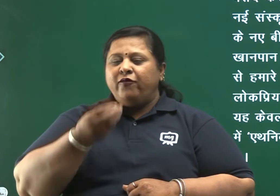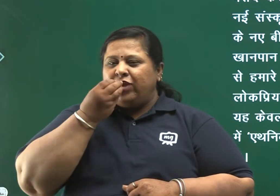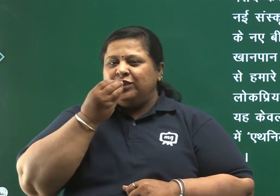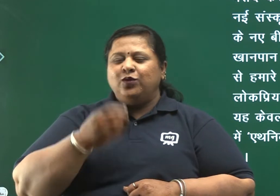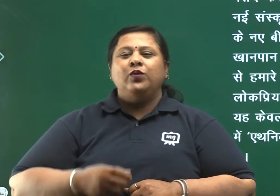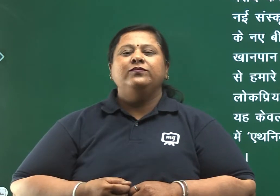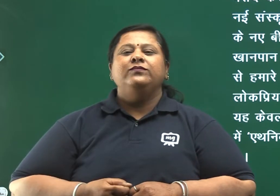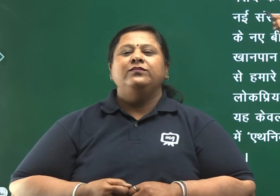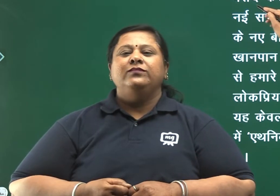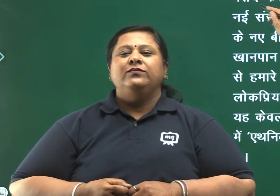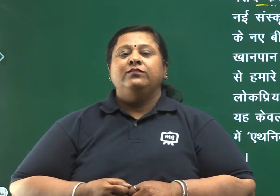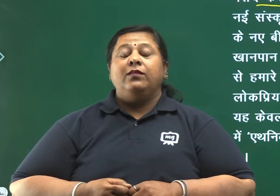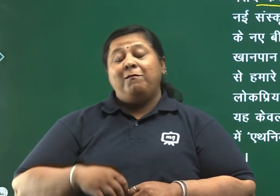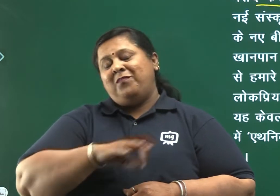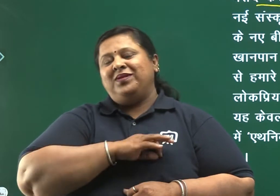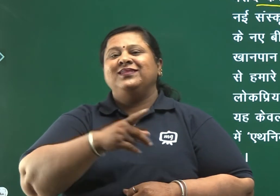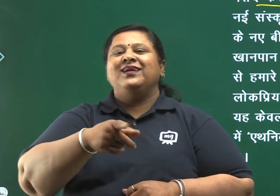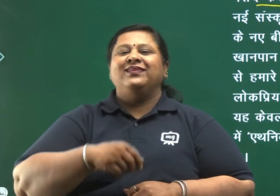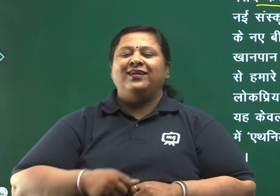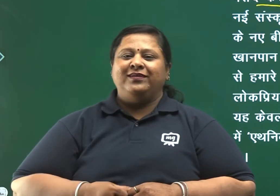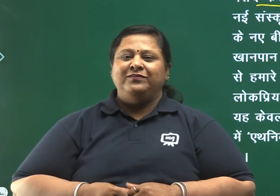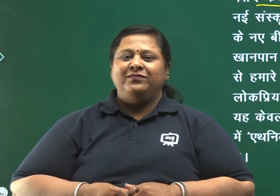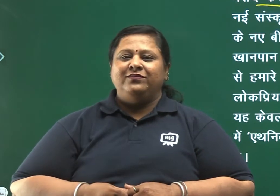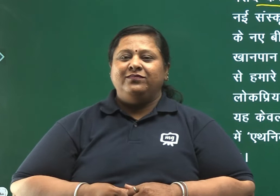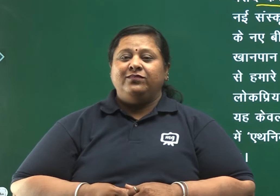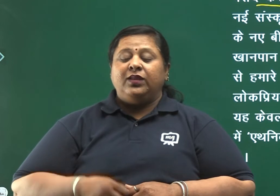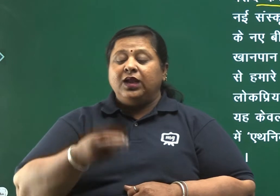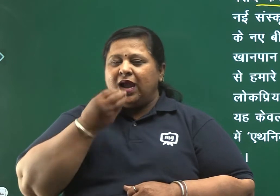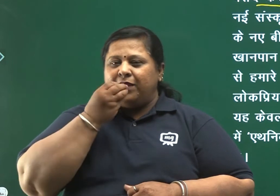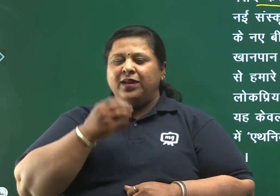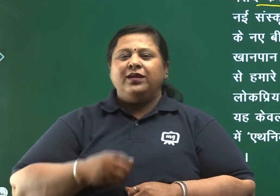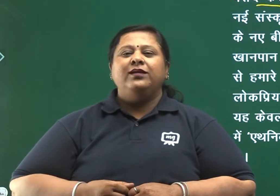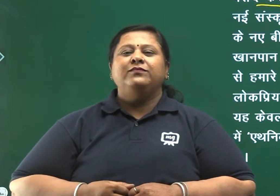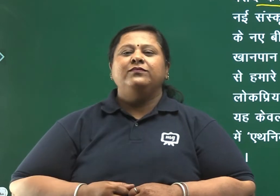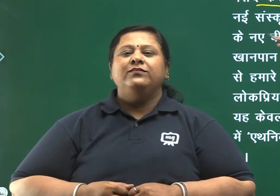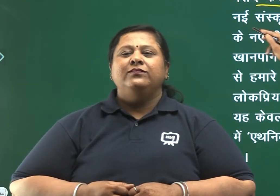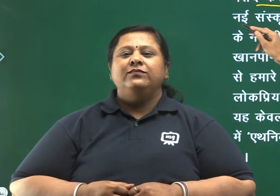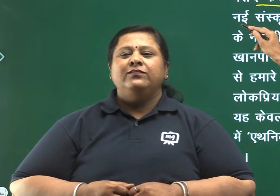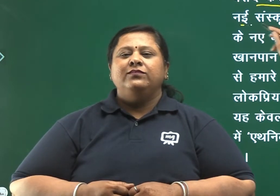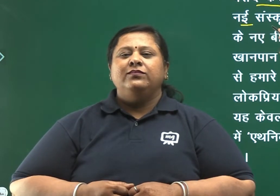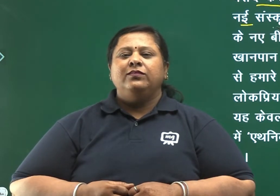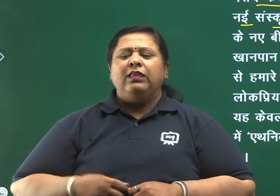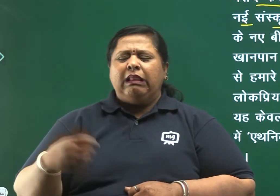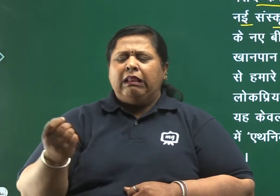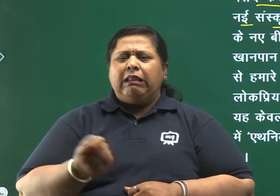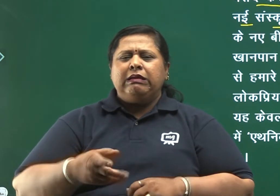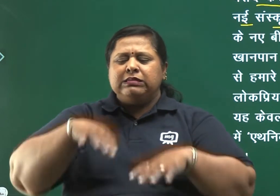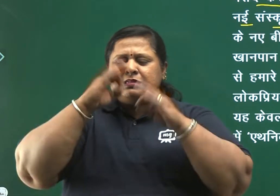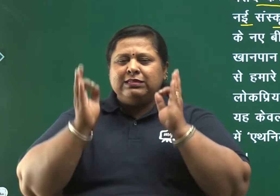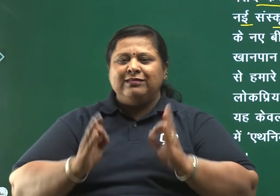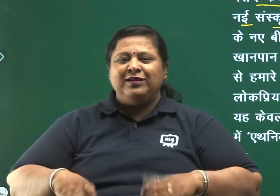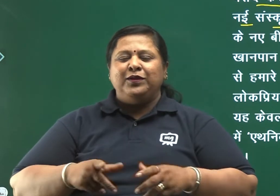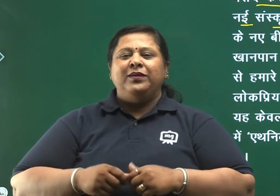व्यंजन को पसंद करती है। खान पान की नई संस्कृति में